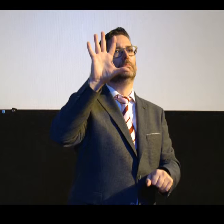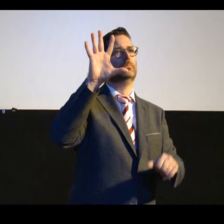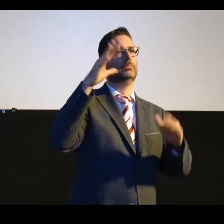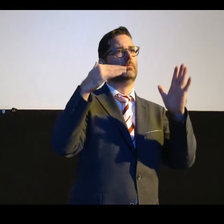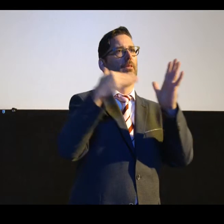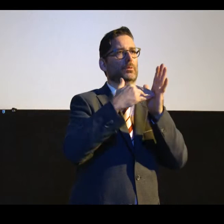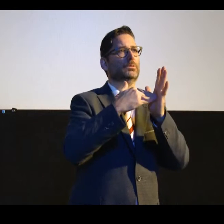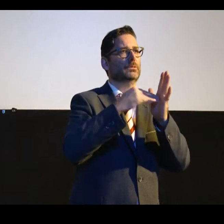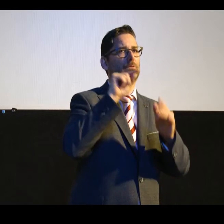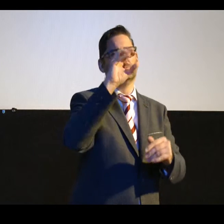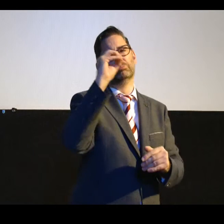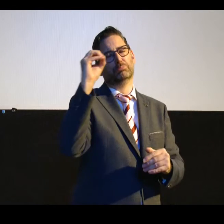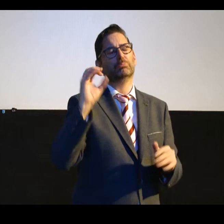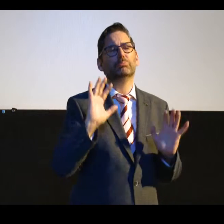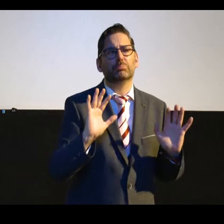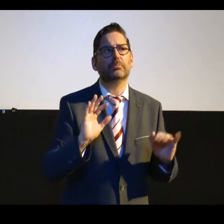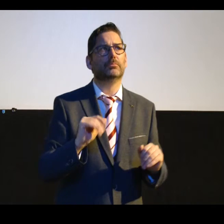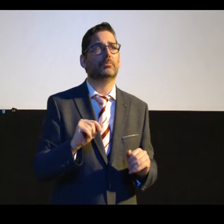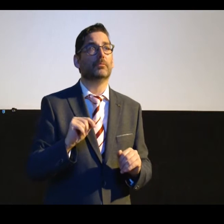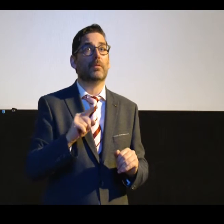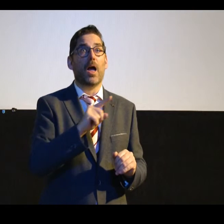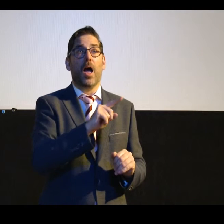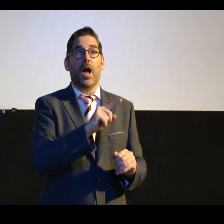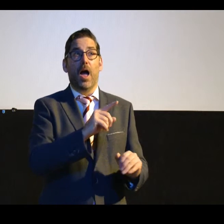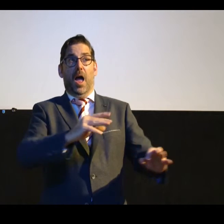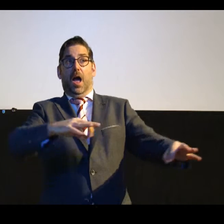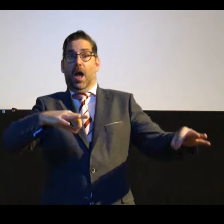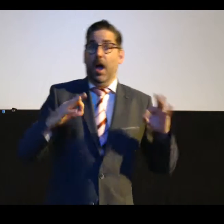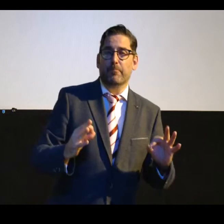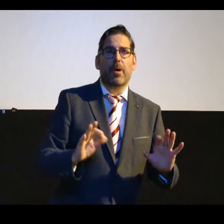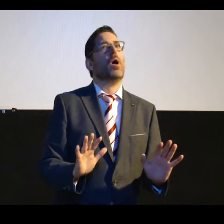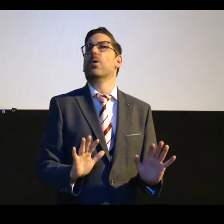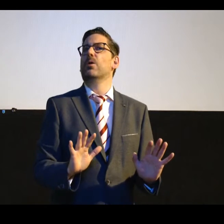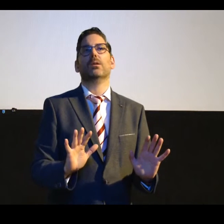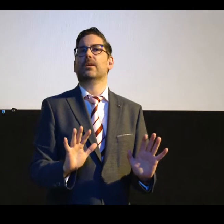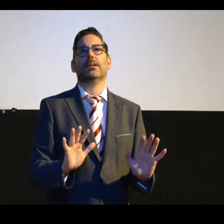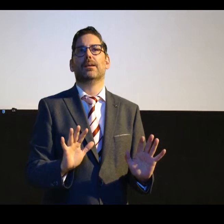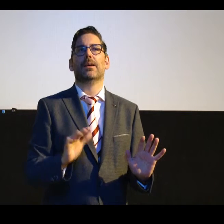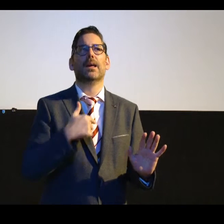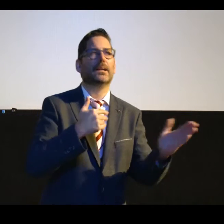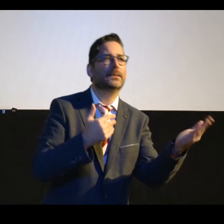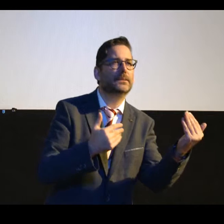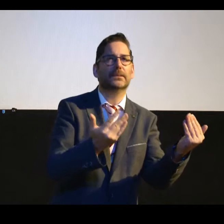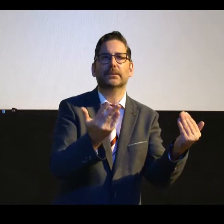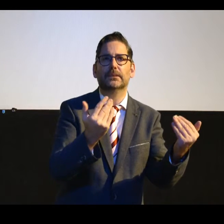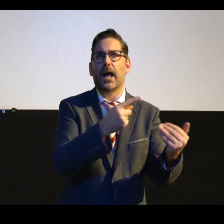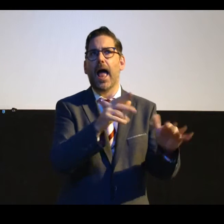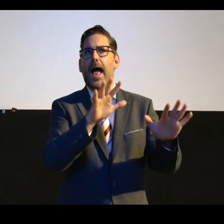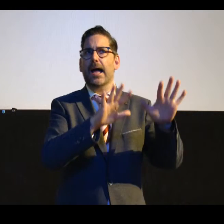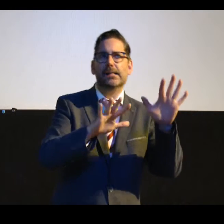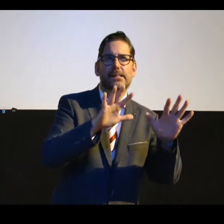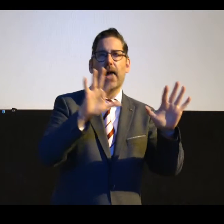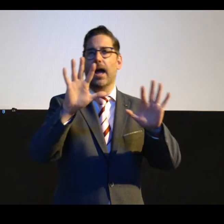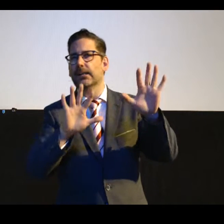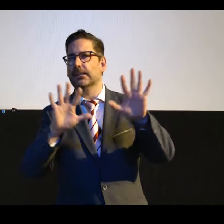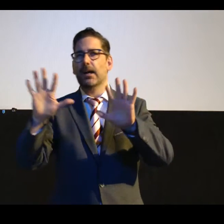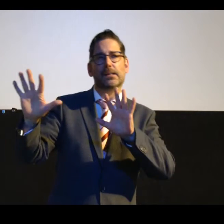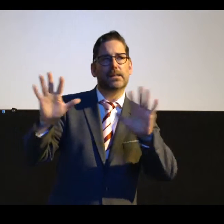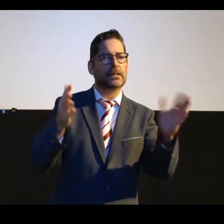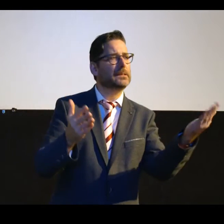hablaríamos en torno a 715.000 usuarios de lengua de signos. Pero, sin embargo, no es una cifra